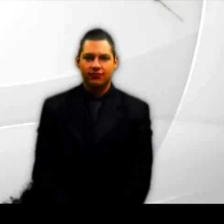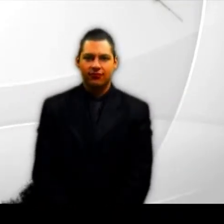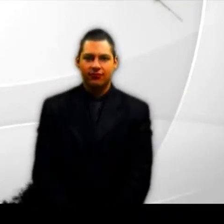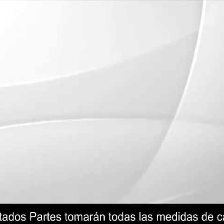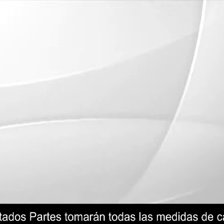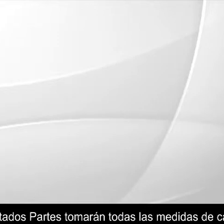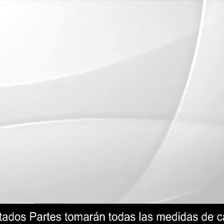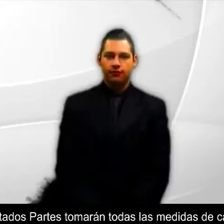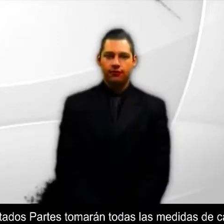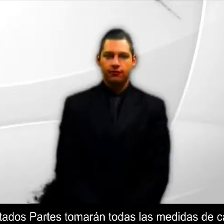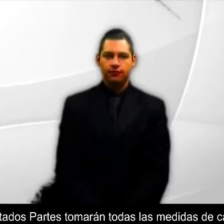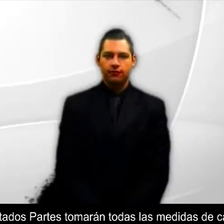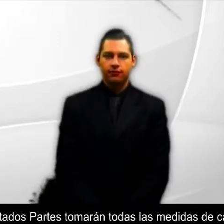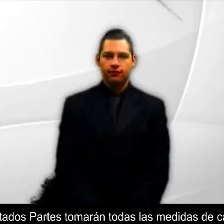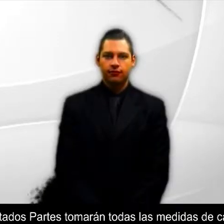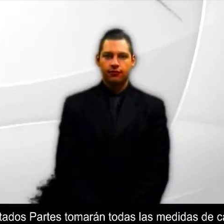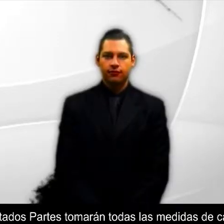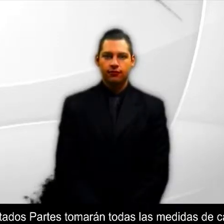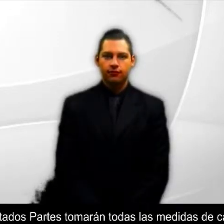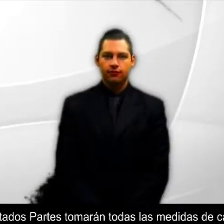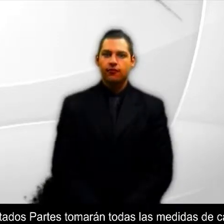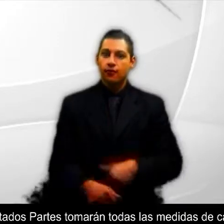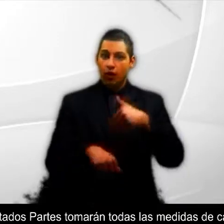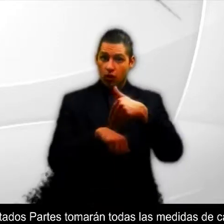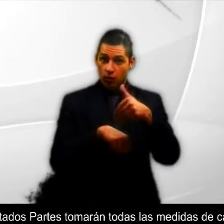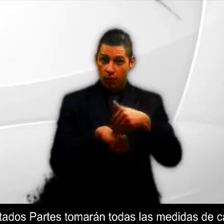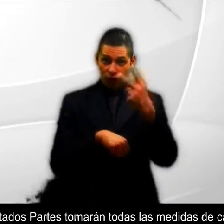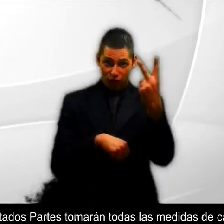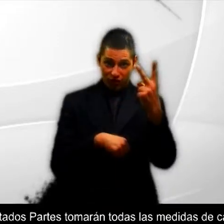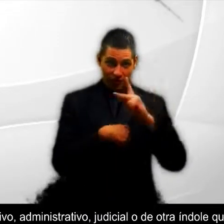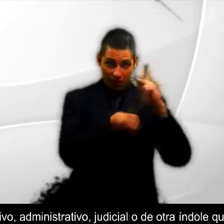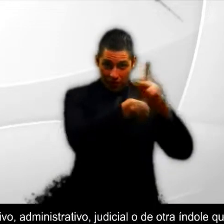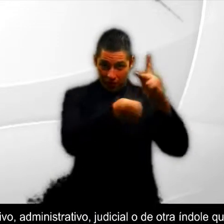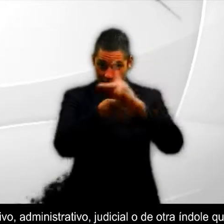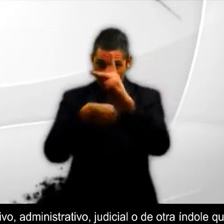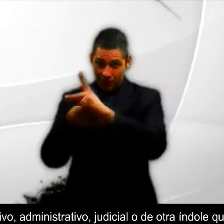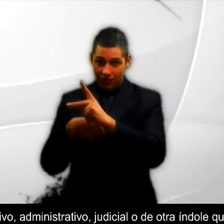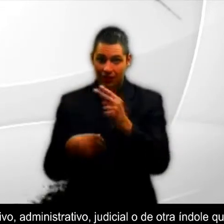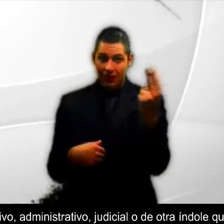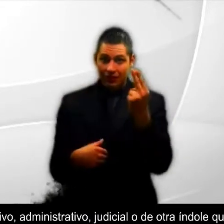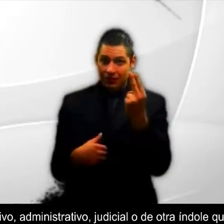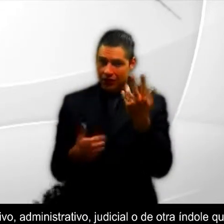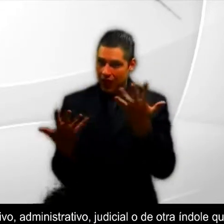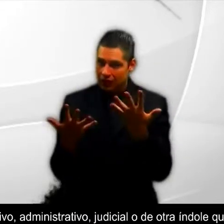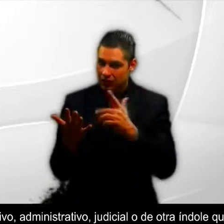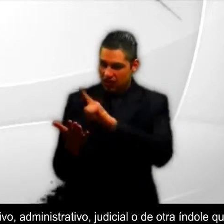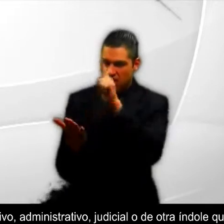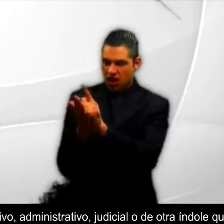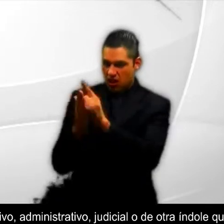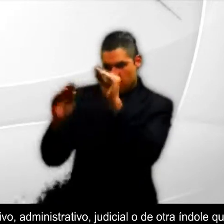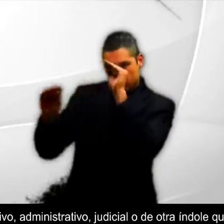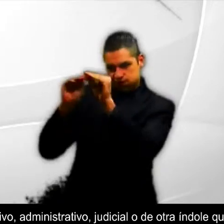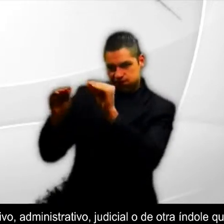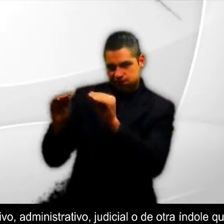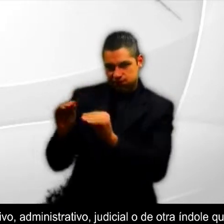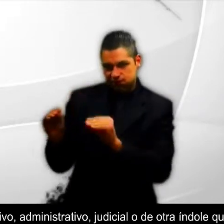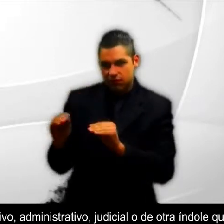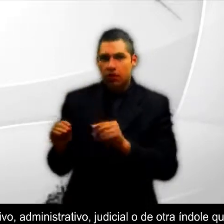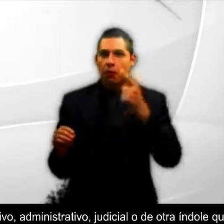2. Los Estados Partes tomarán todas las medidas de carácter legislativo, administrativo, judicial o de otra índole